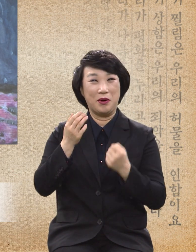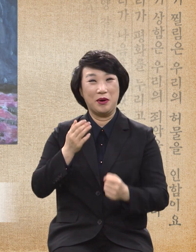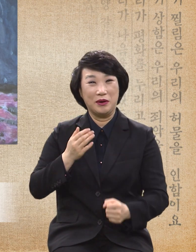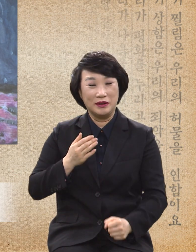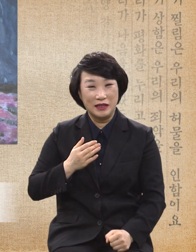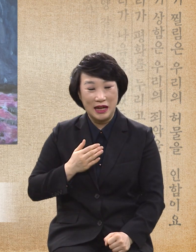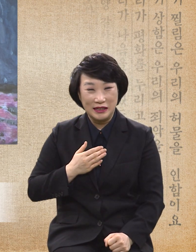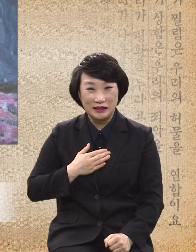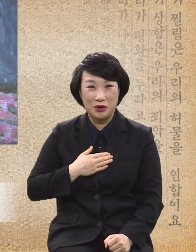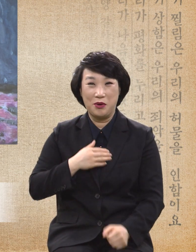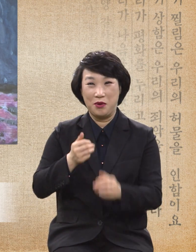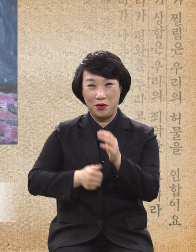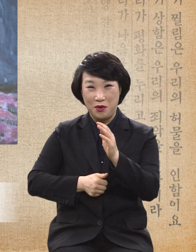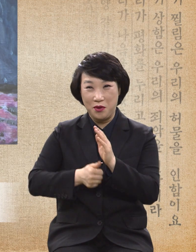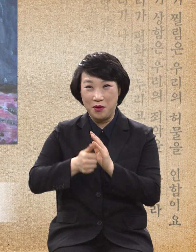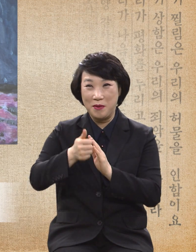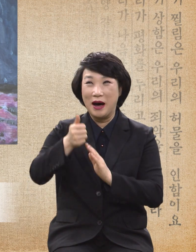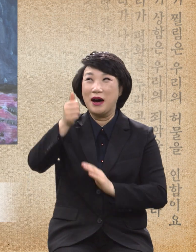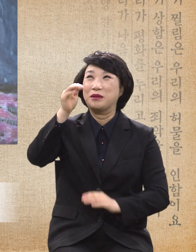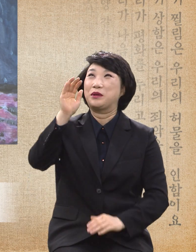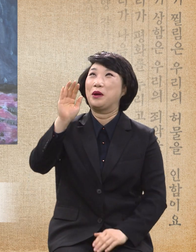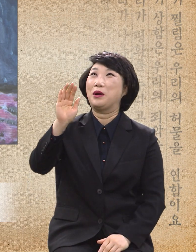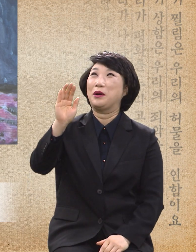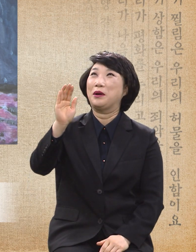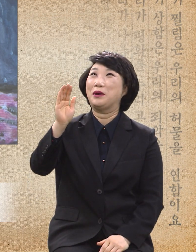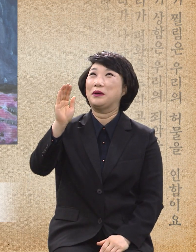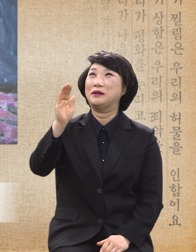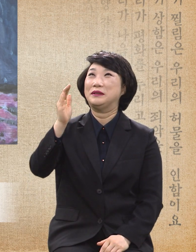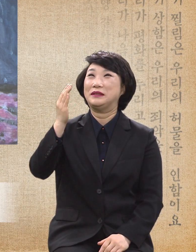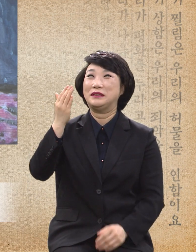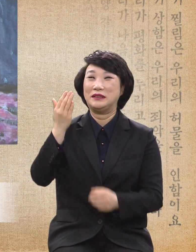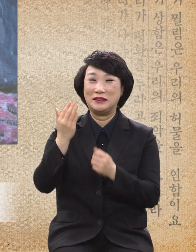힘이요 내 소망